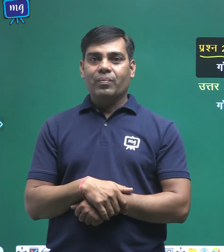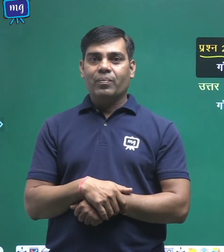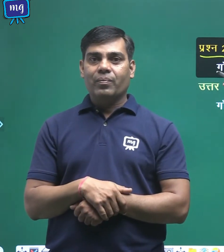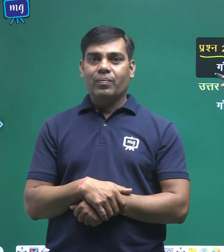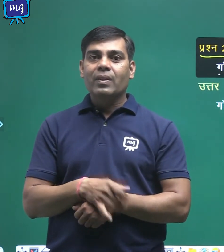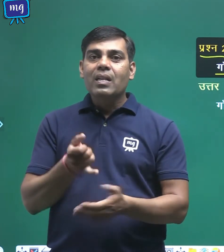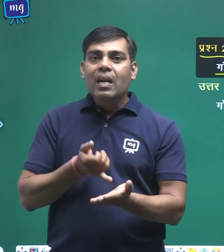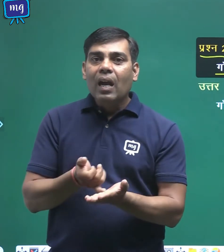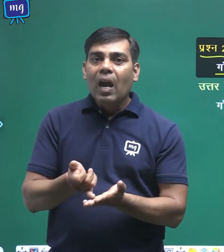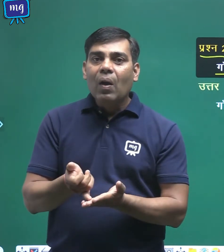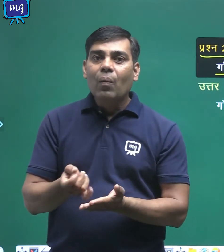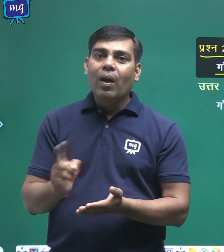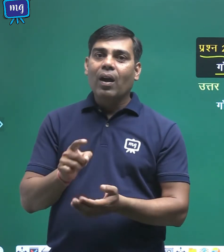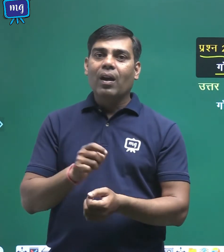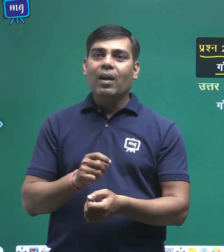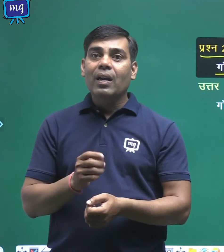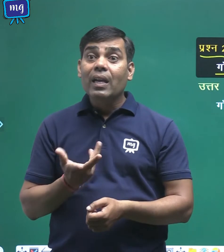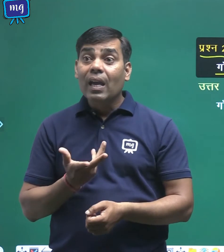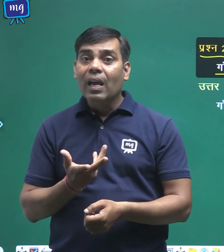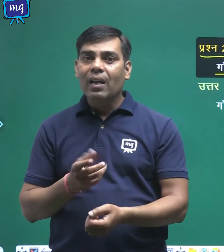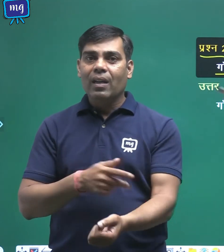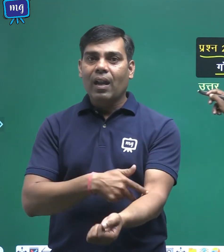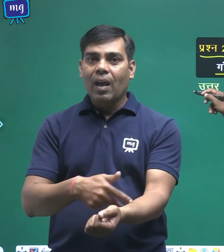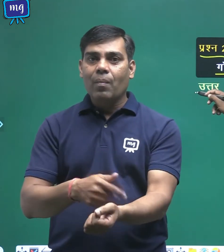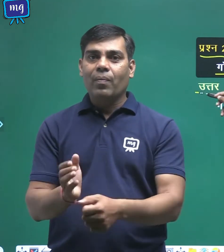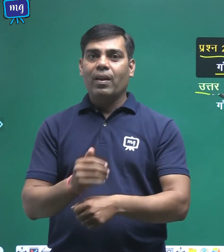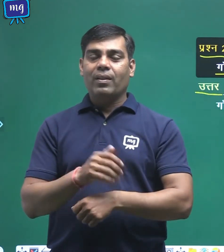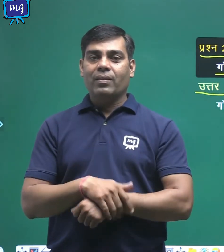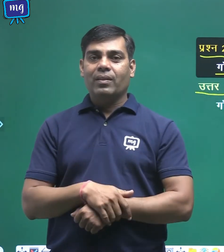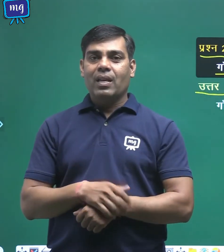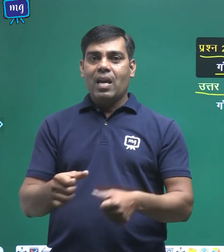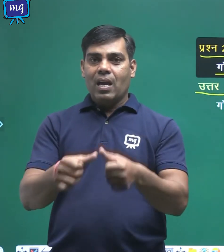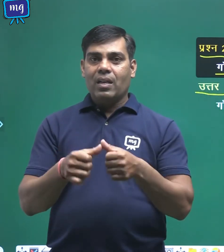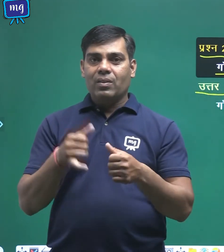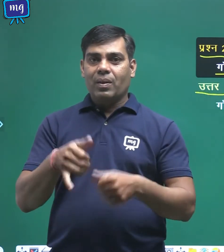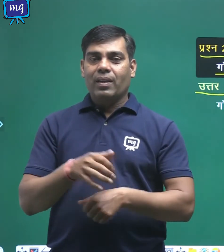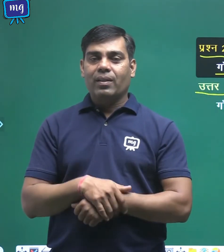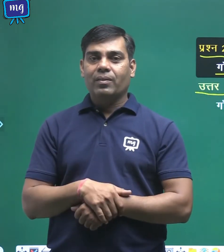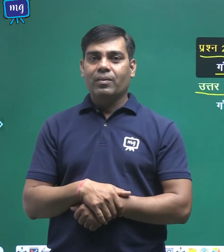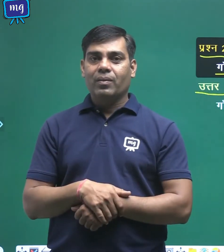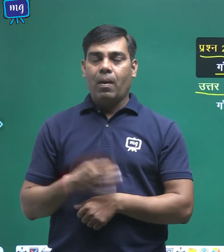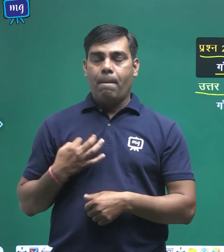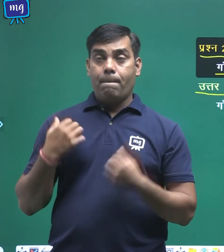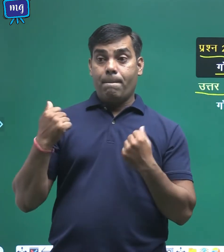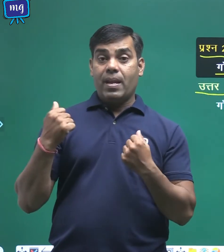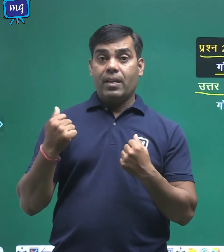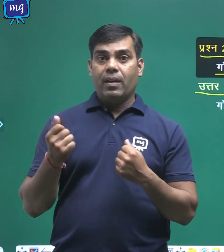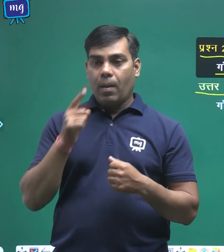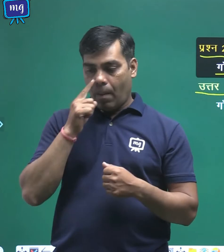गांव का क्या नाम था? उत्तर है वीर बालिका